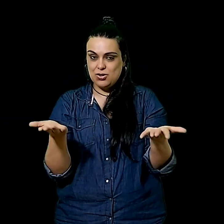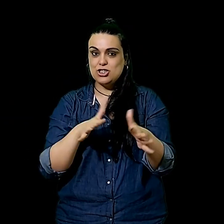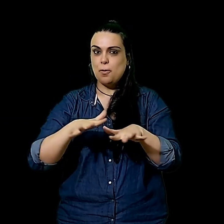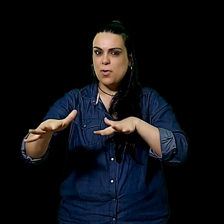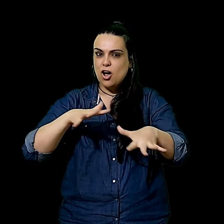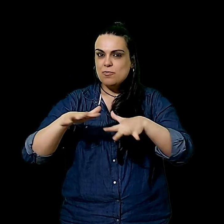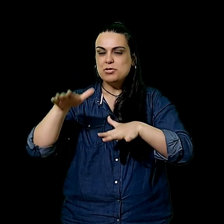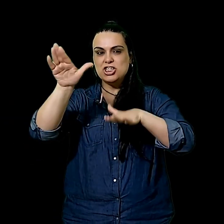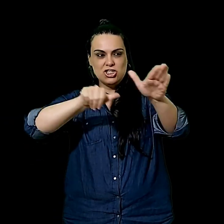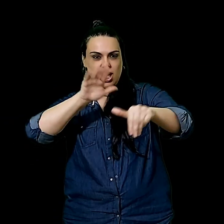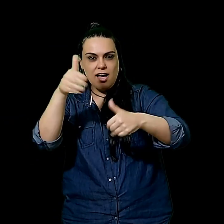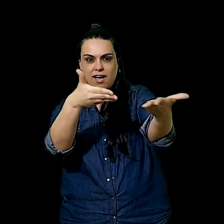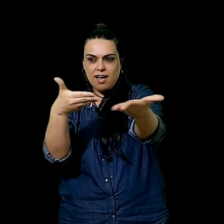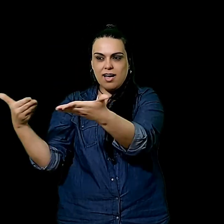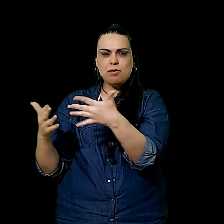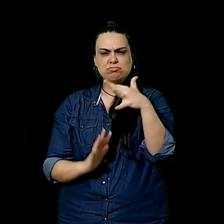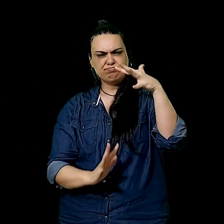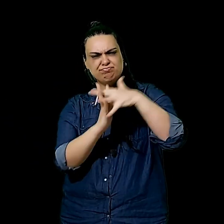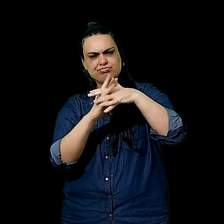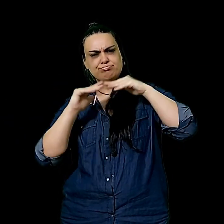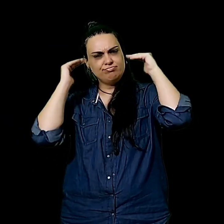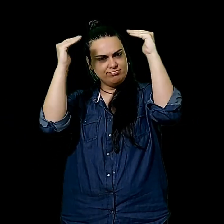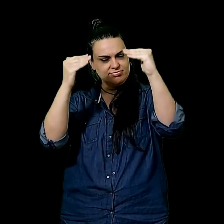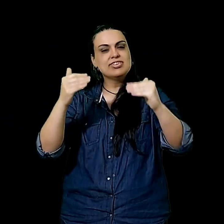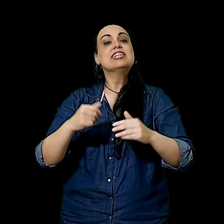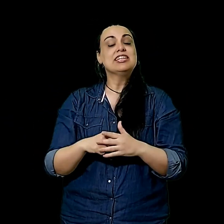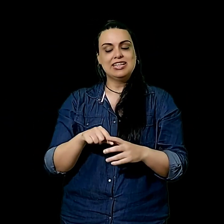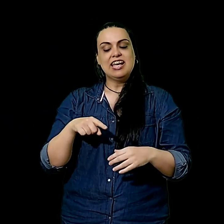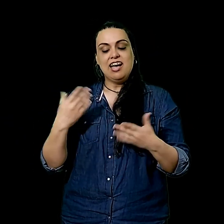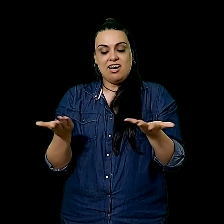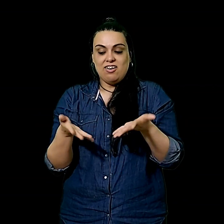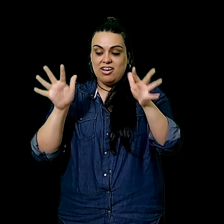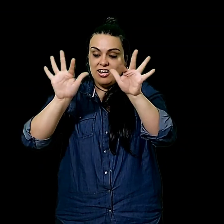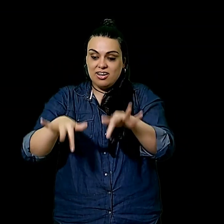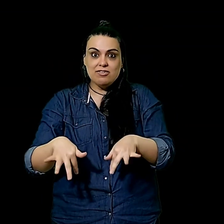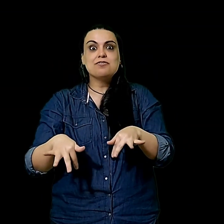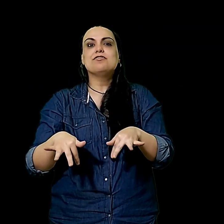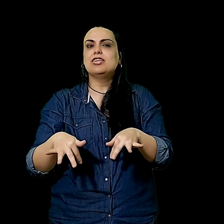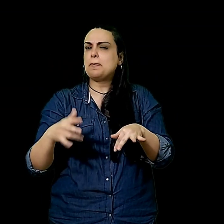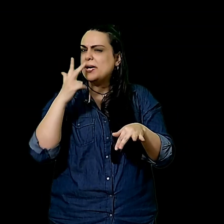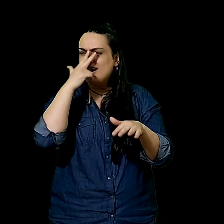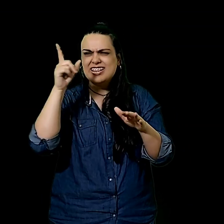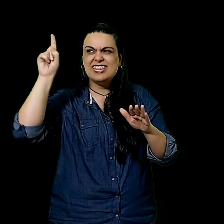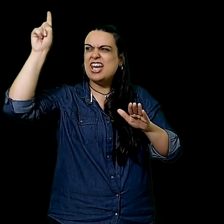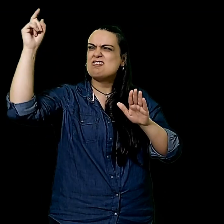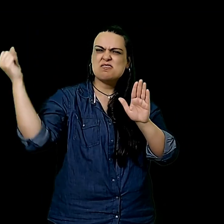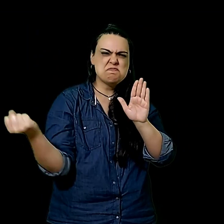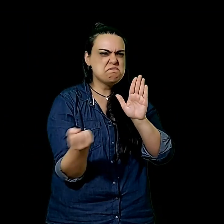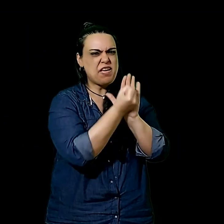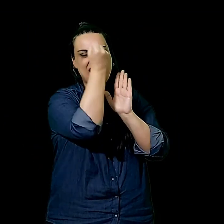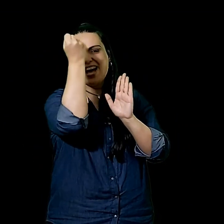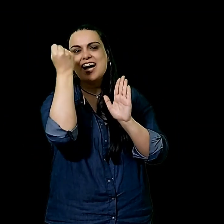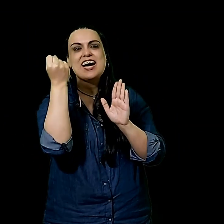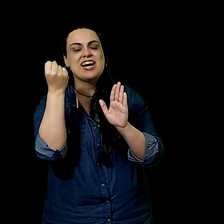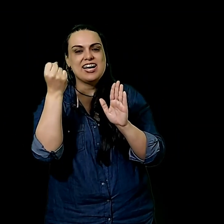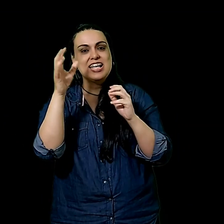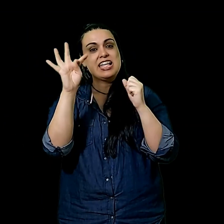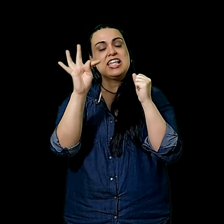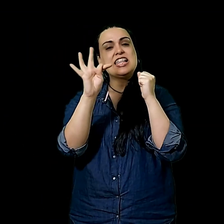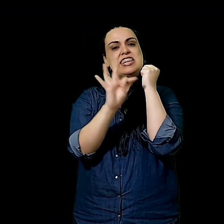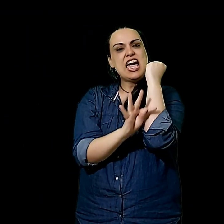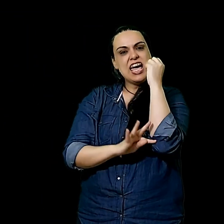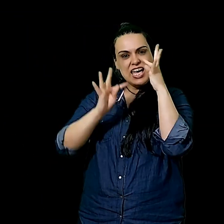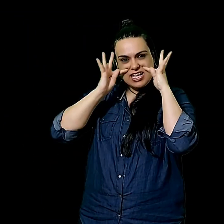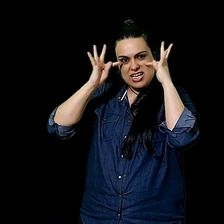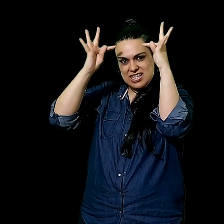do movimento Chamados à Excelência. E a gente está terminando com, sabe, com o selo de Deus, trazendo aqui